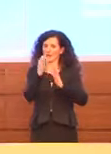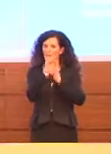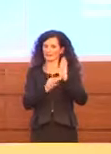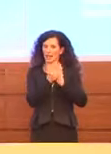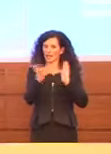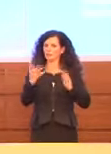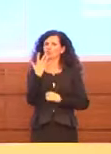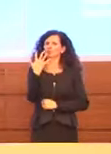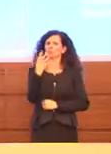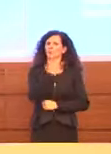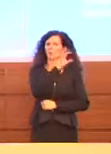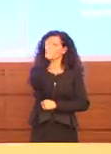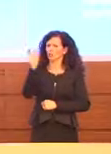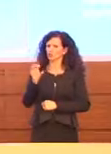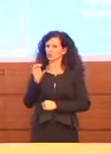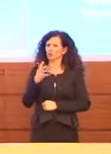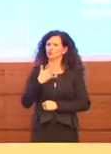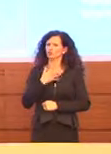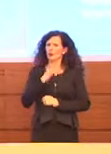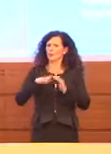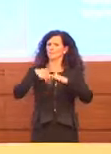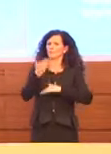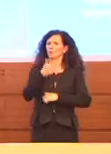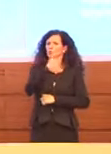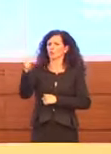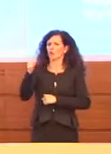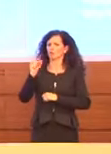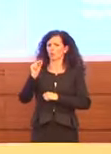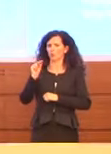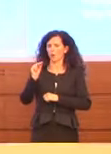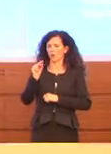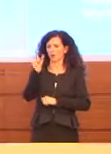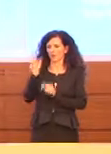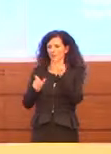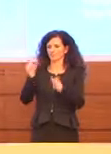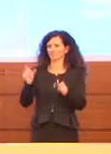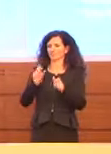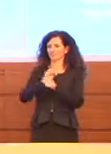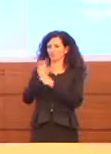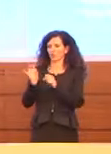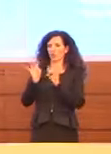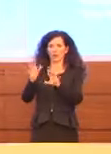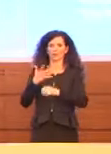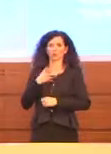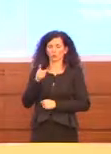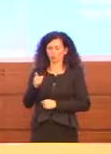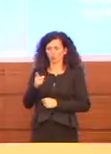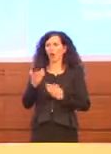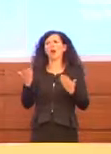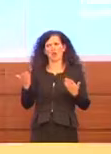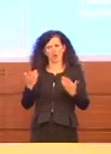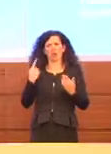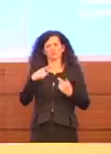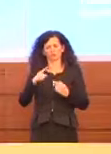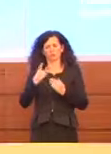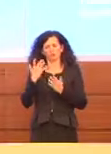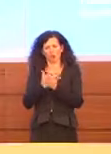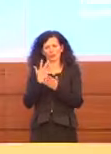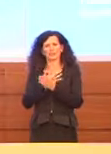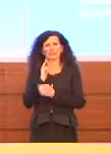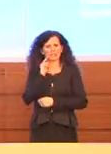di 100 nuovi casi positivi e quindi questa è una cosa ovviamente che va nella direzione giusta ma mi domando